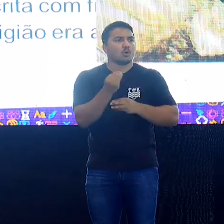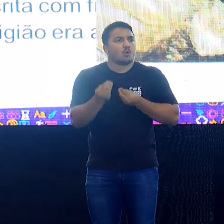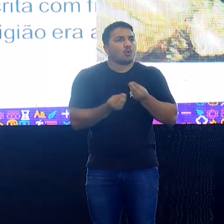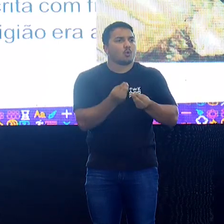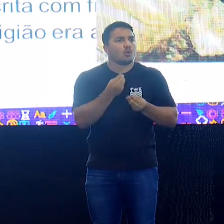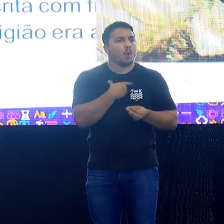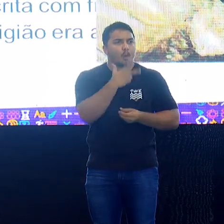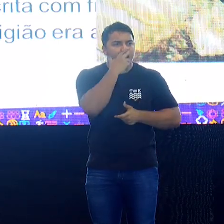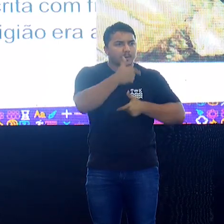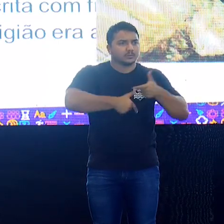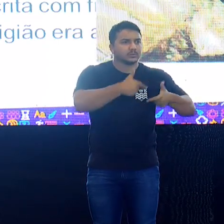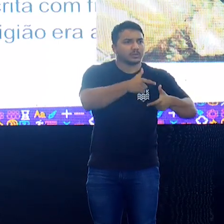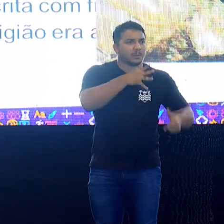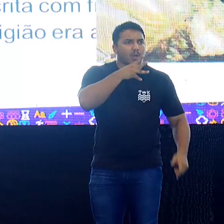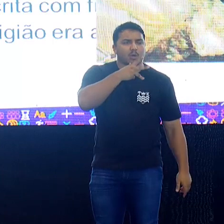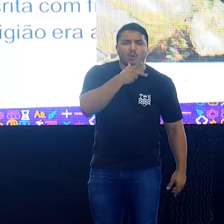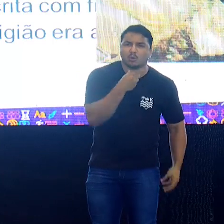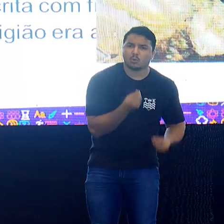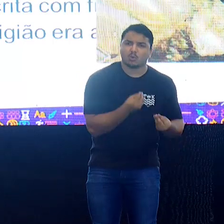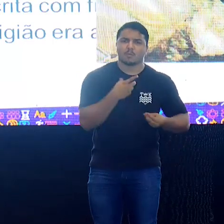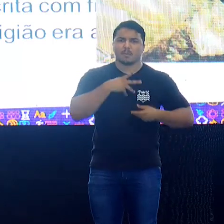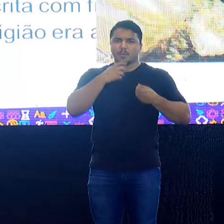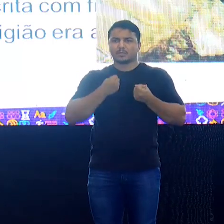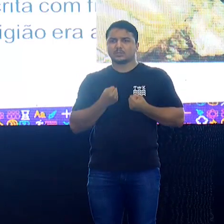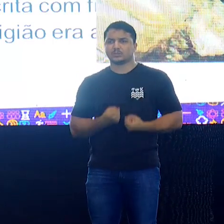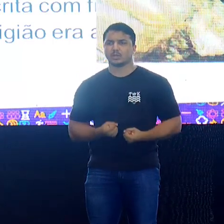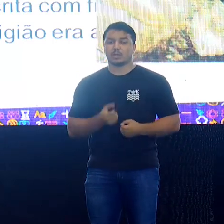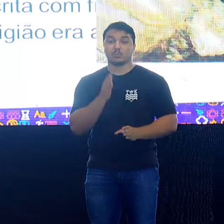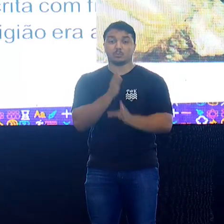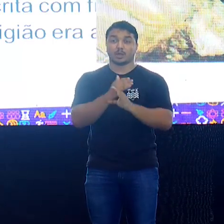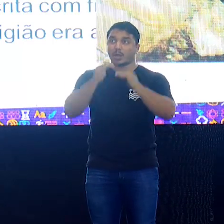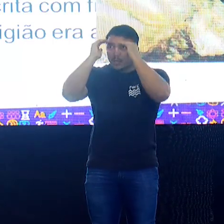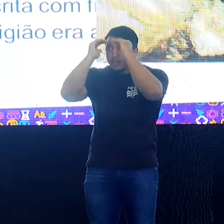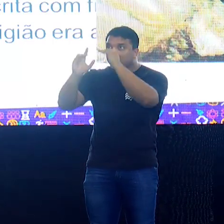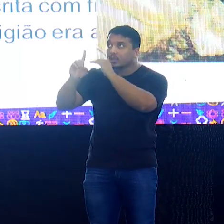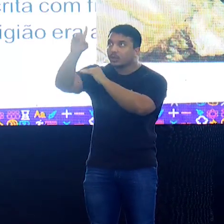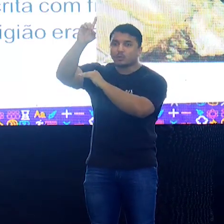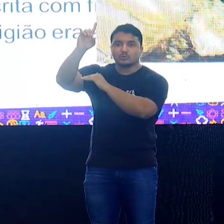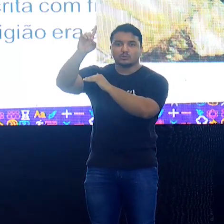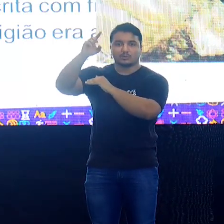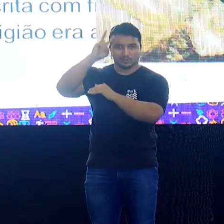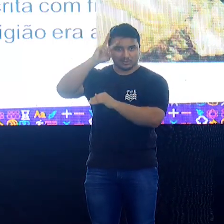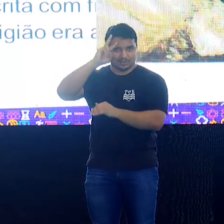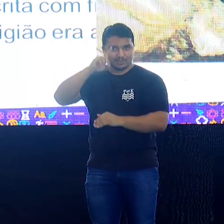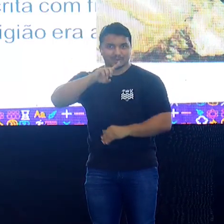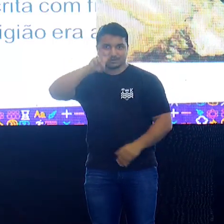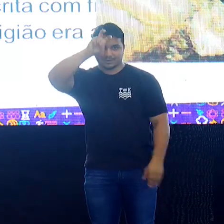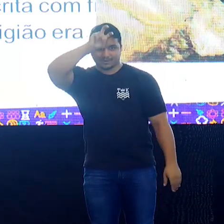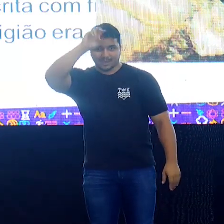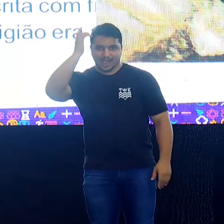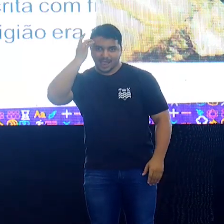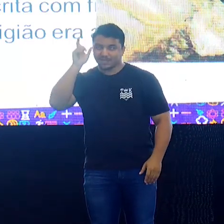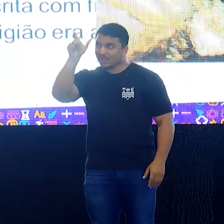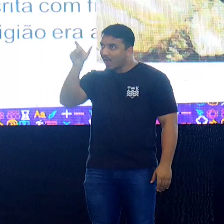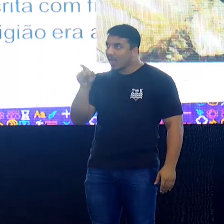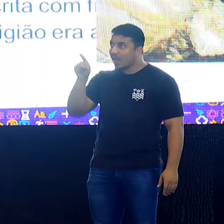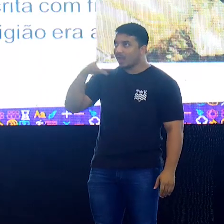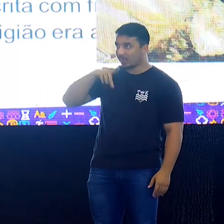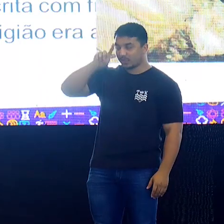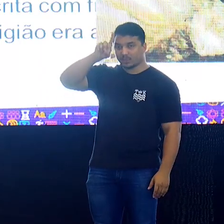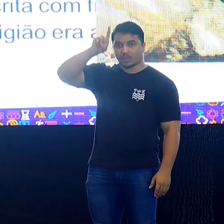faziam um trabalho tão grande? Porque estavam trabalhando para o seu Deus. Porque estavam trabalhando para um